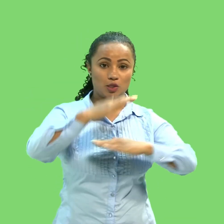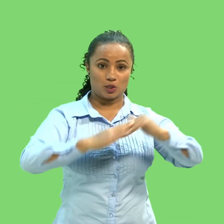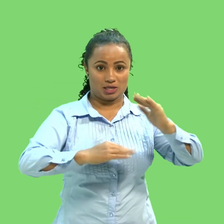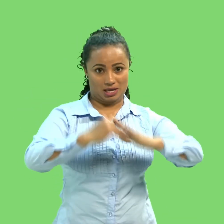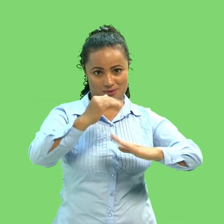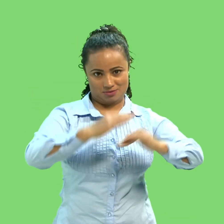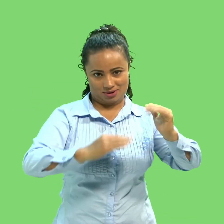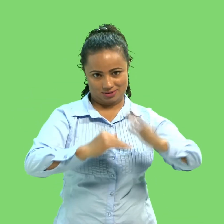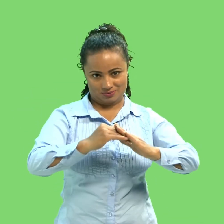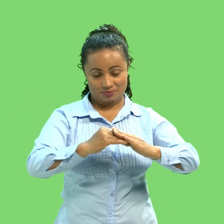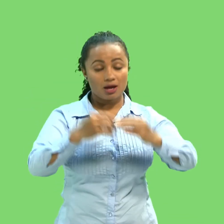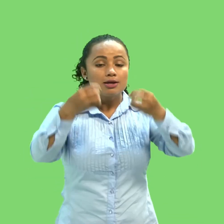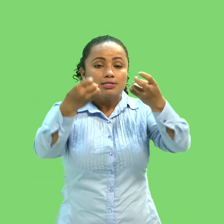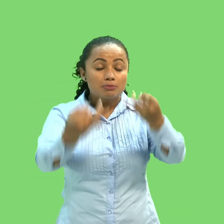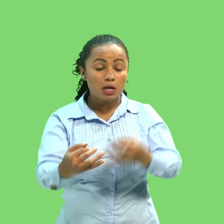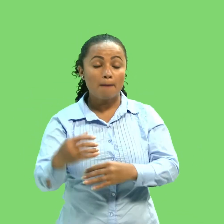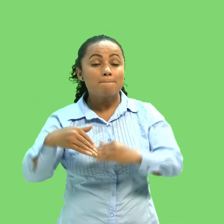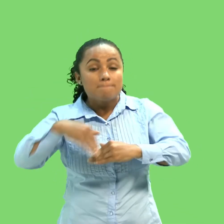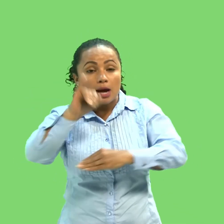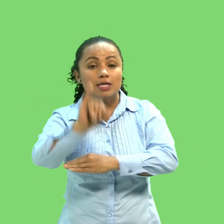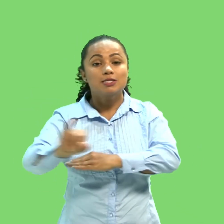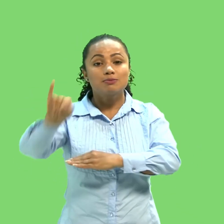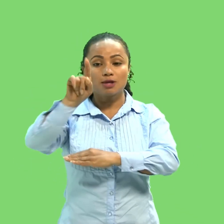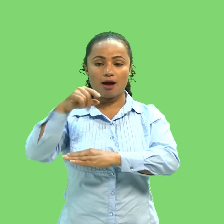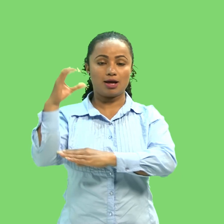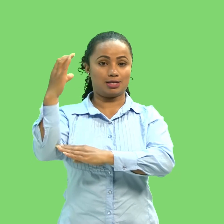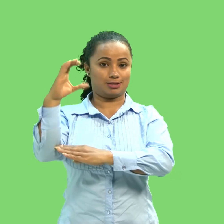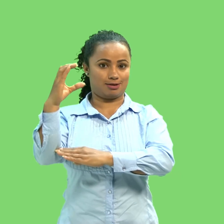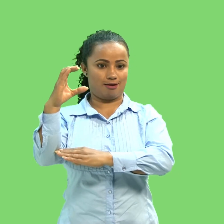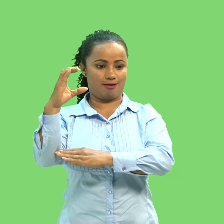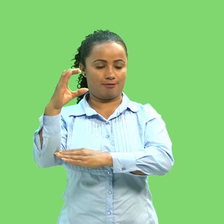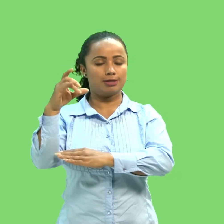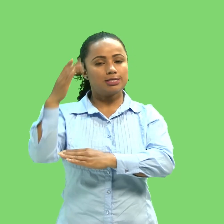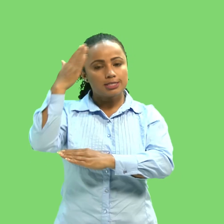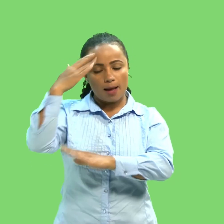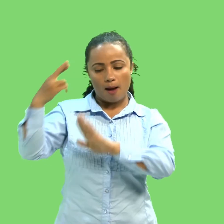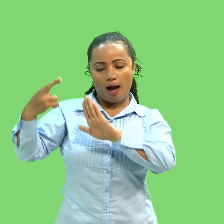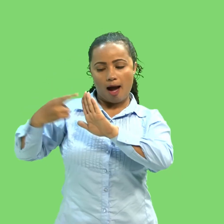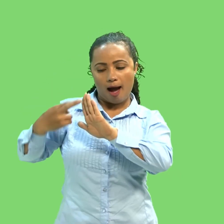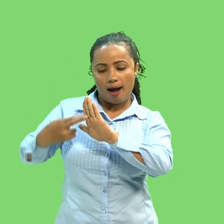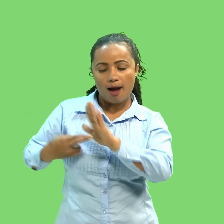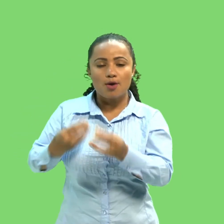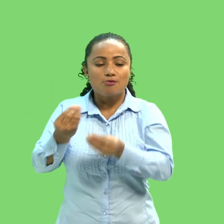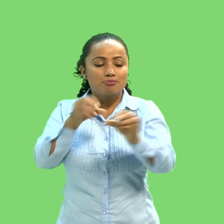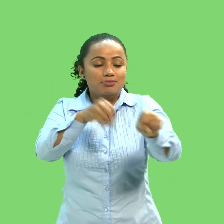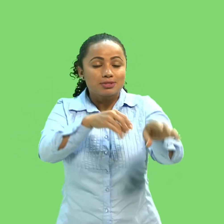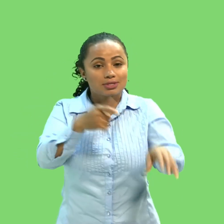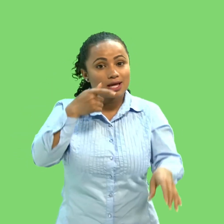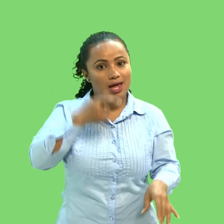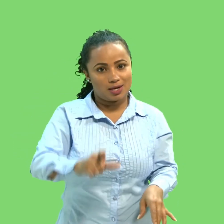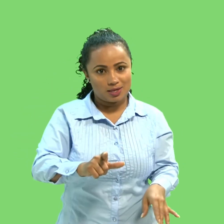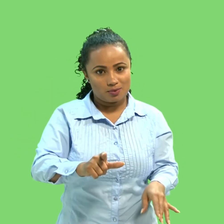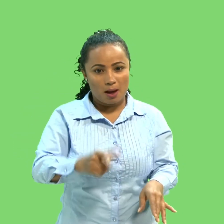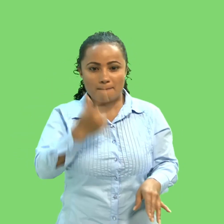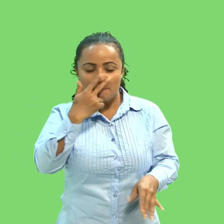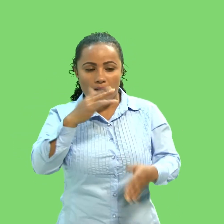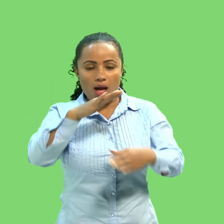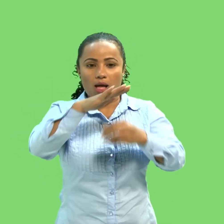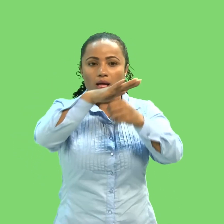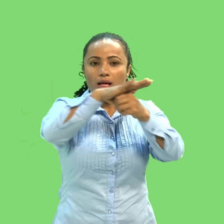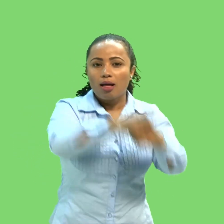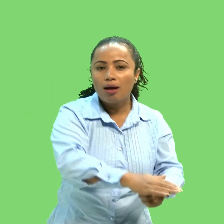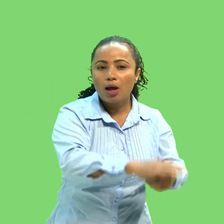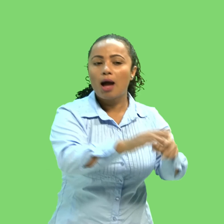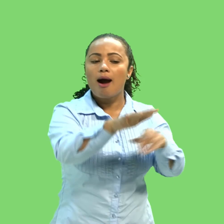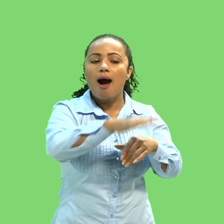primeiramente a ciência a declarar o melhor a fazer em sala de aula, de língua, desfazendo-se então a busca por